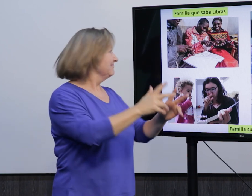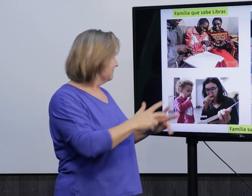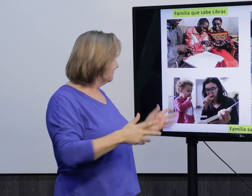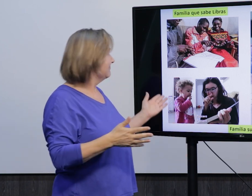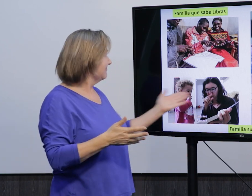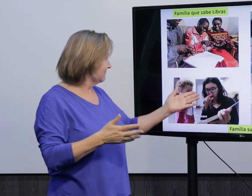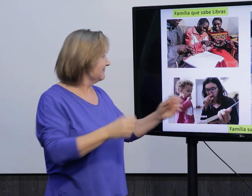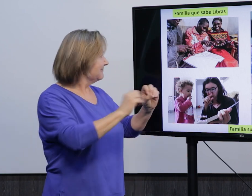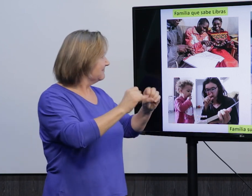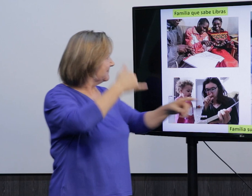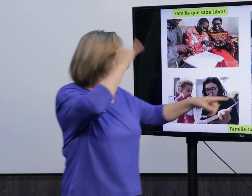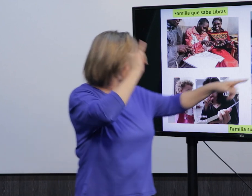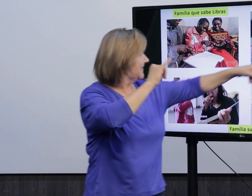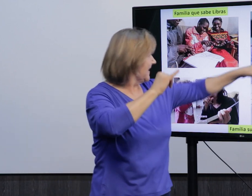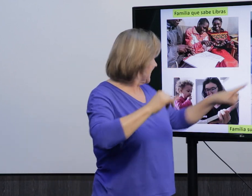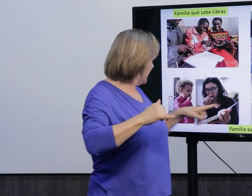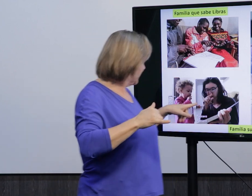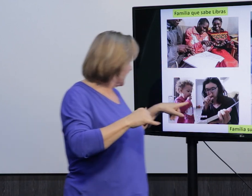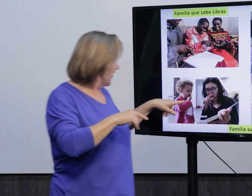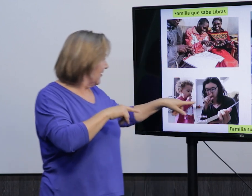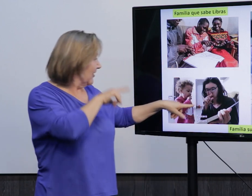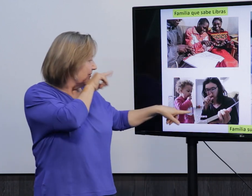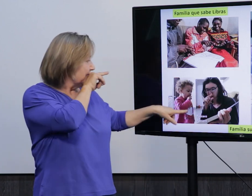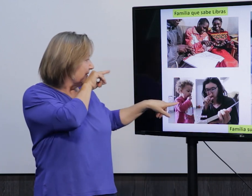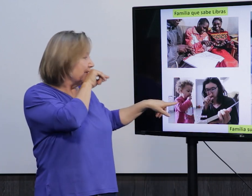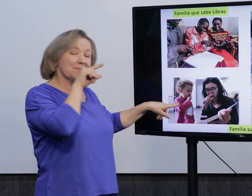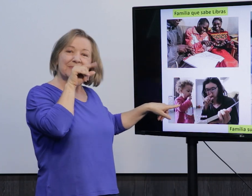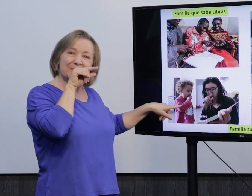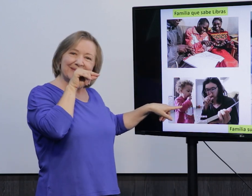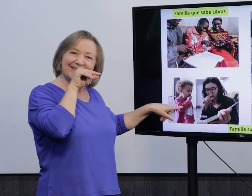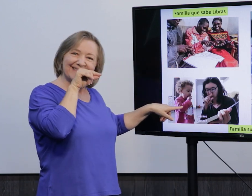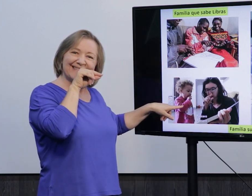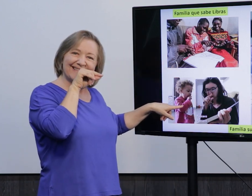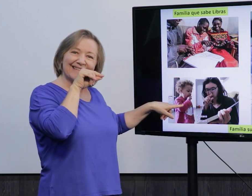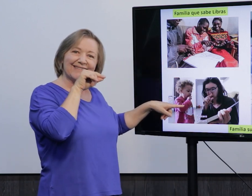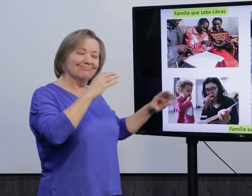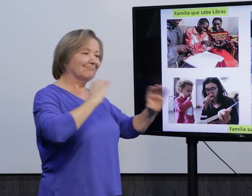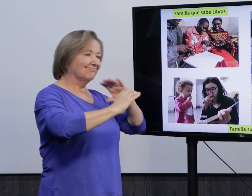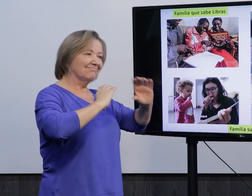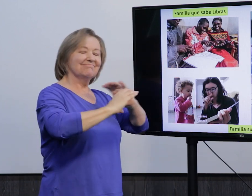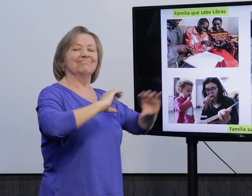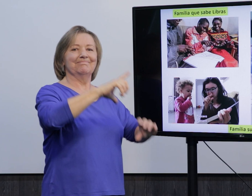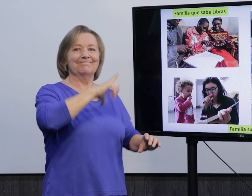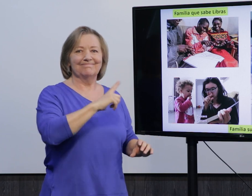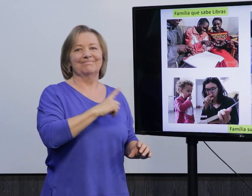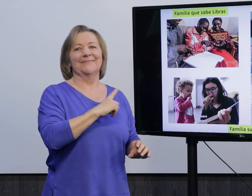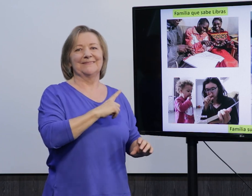né a mãe e o pai são surdos e tem duas filhas surdas ali com dano histórias o passarinho né então